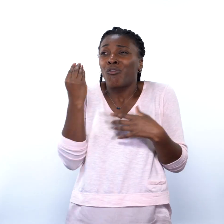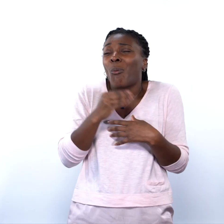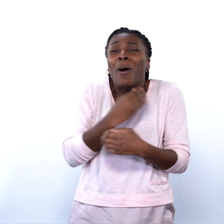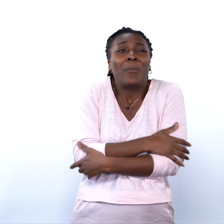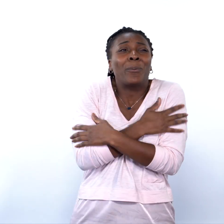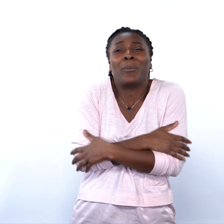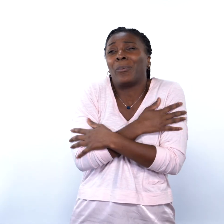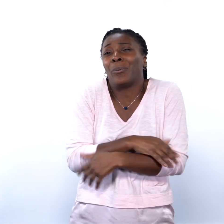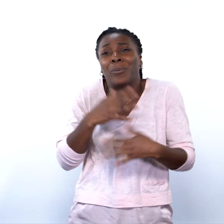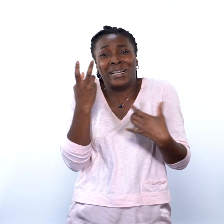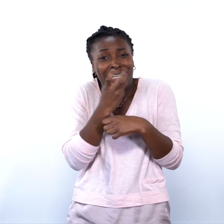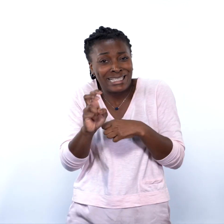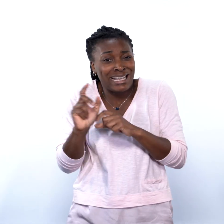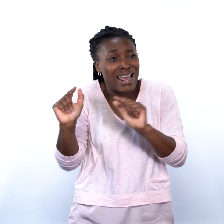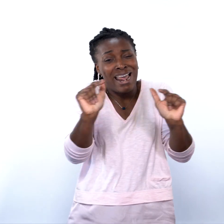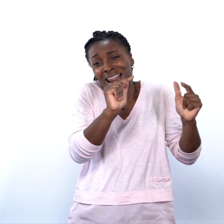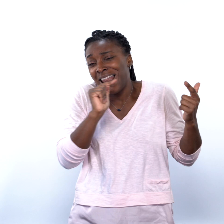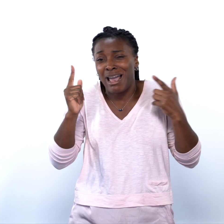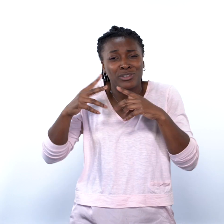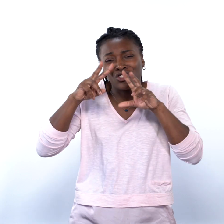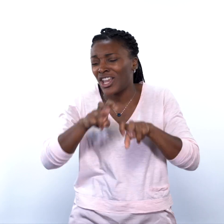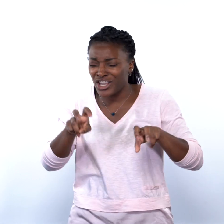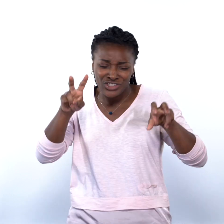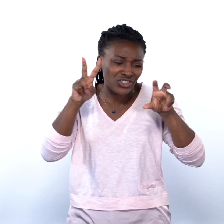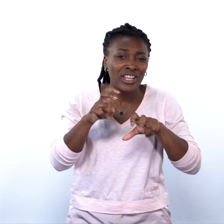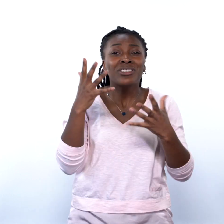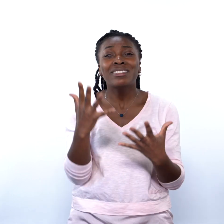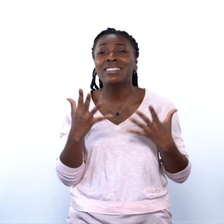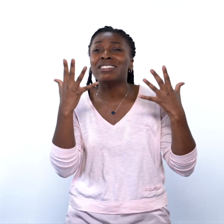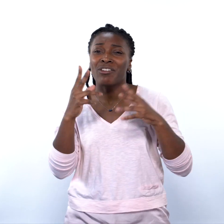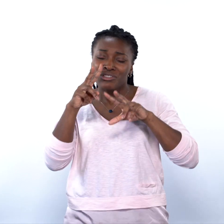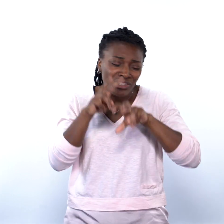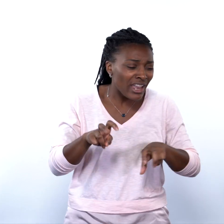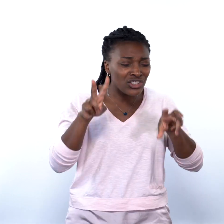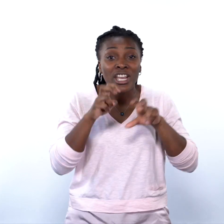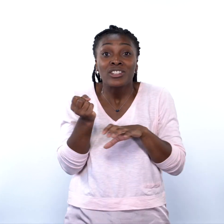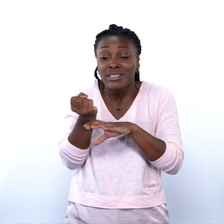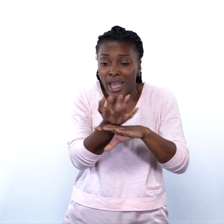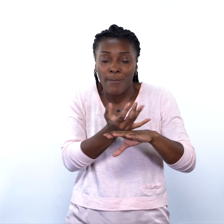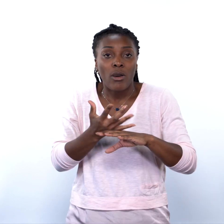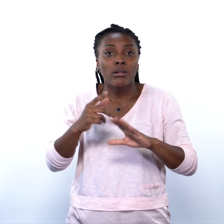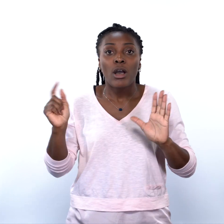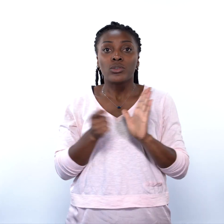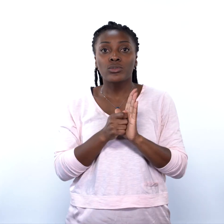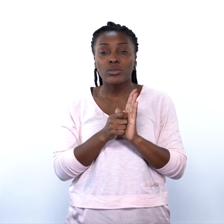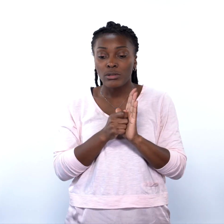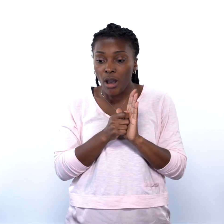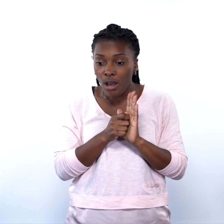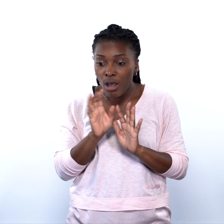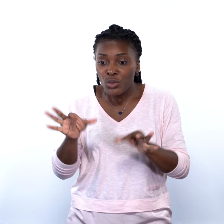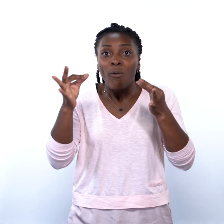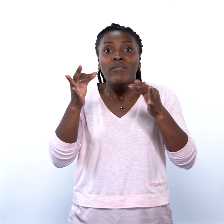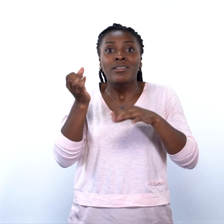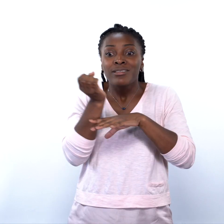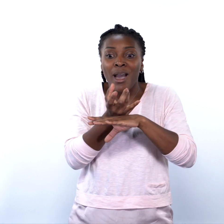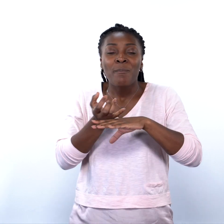été dans un froid torride extrême, mais il cherchait des diamants. Et un jour, il a trouvé